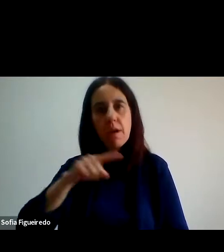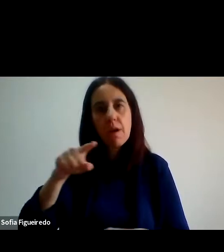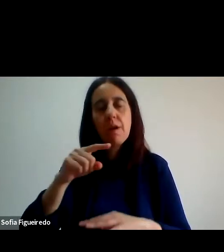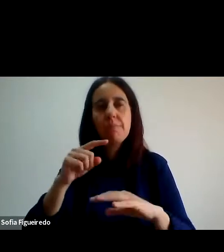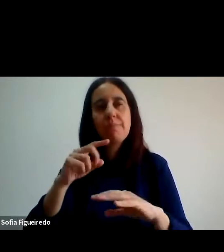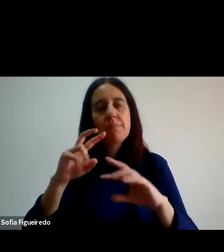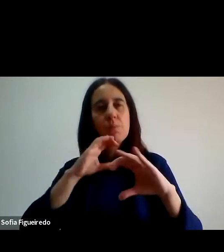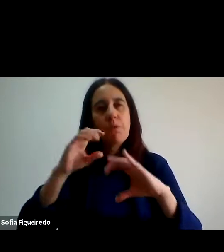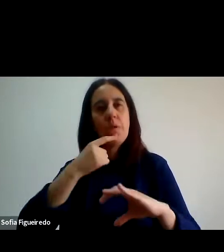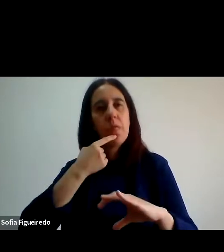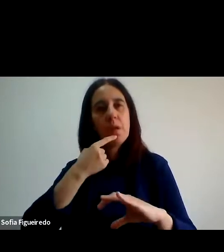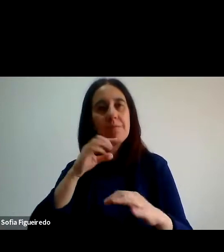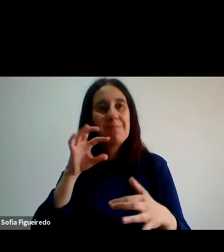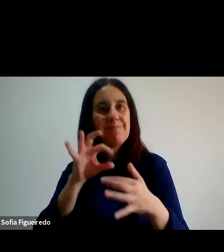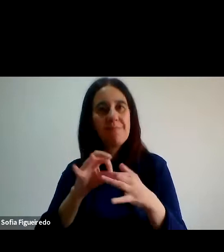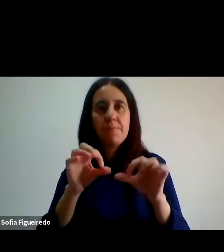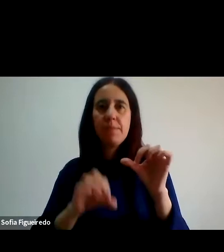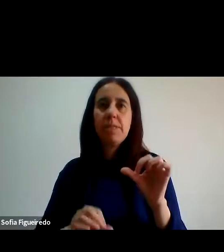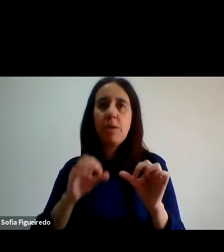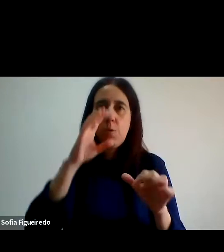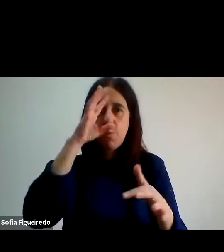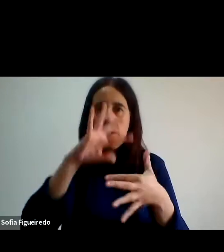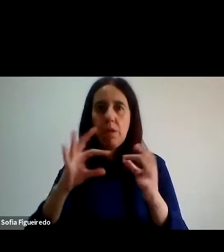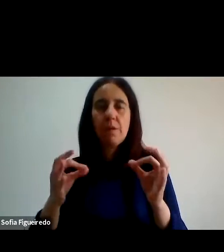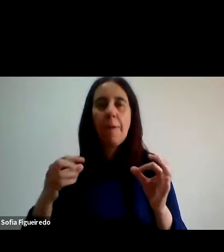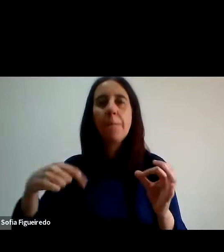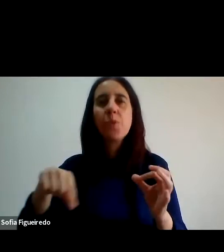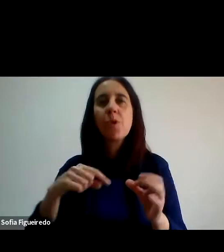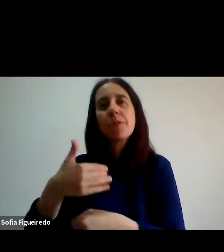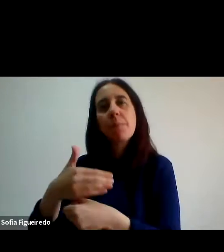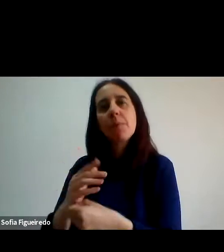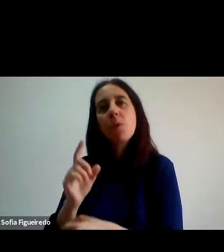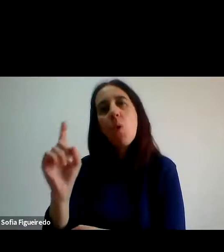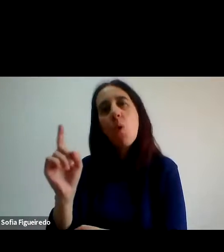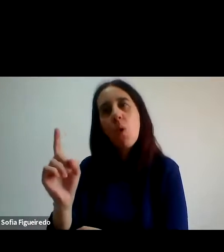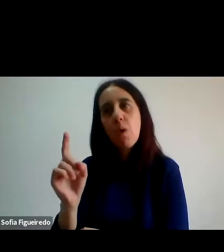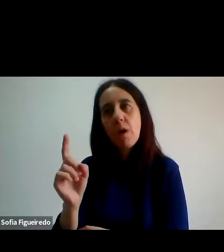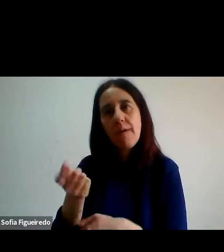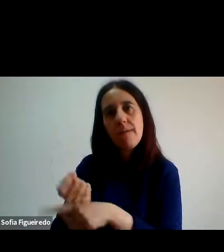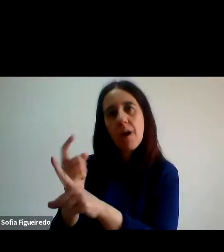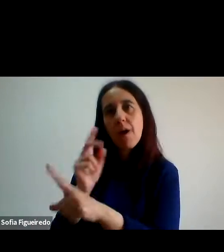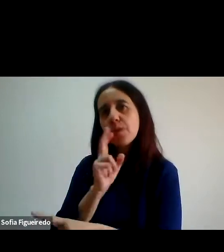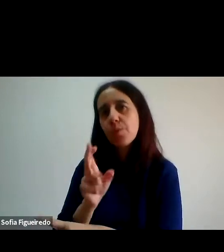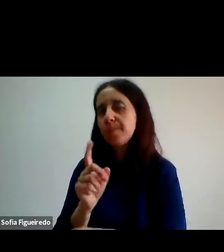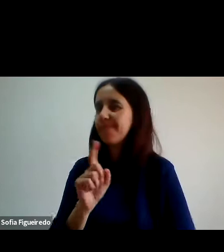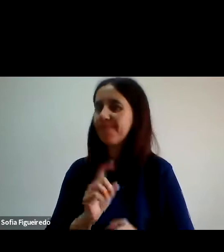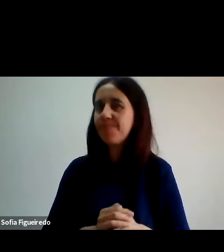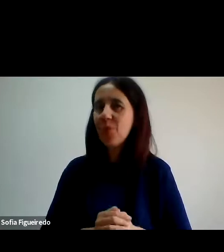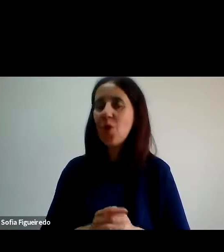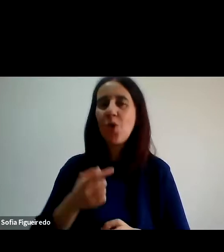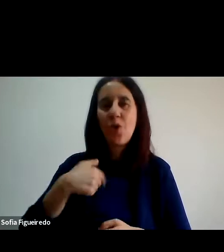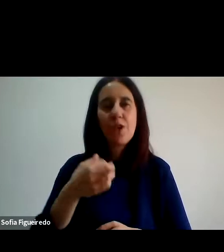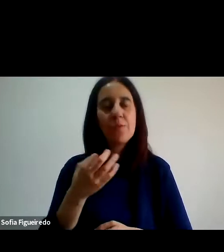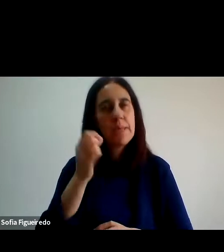deve essa mensagem ser coerente. Portanto, nós não temos de deixar isso para o departamento, para o determinado departamento responder. Nós devemos